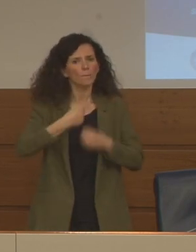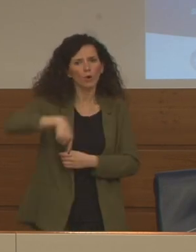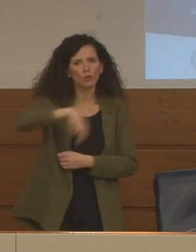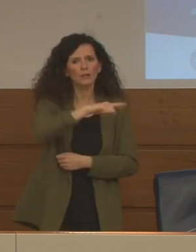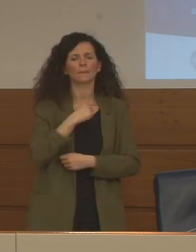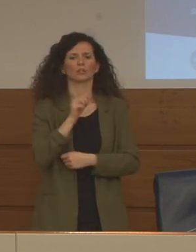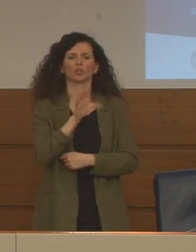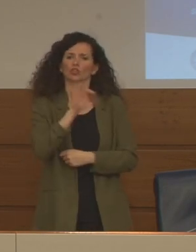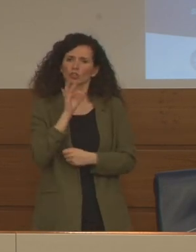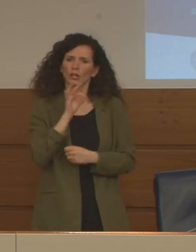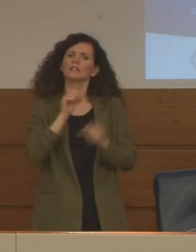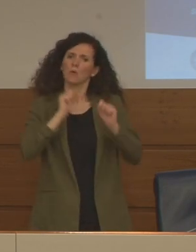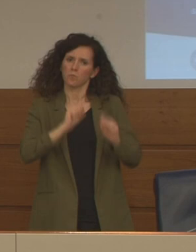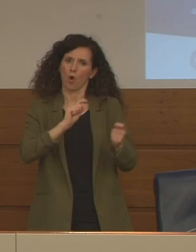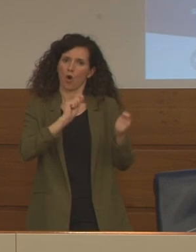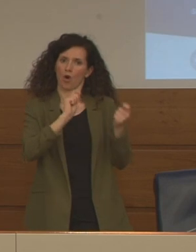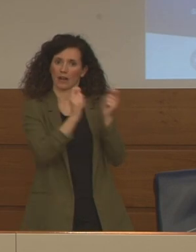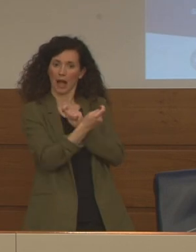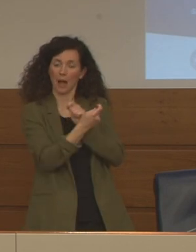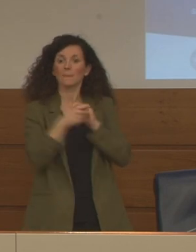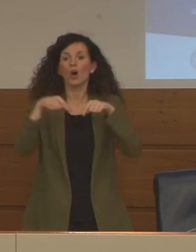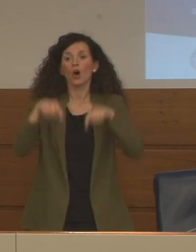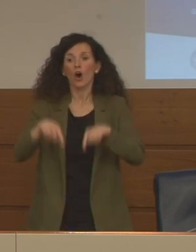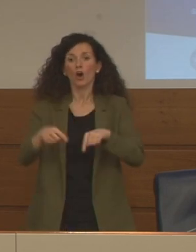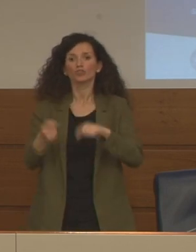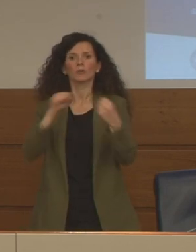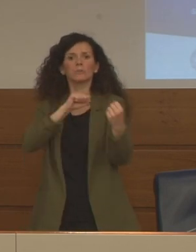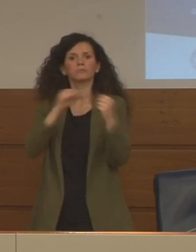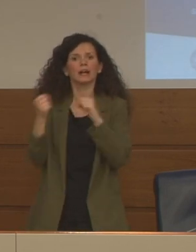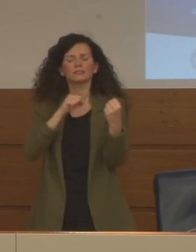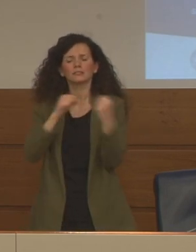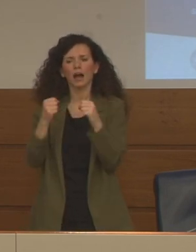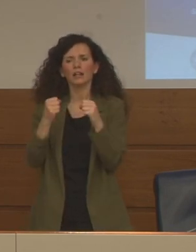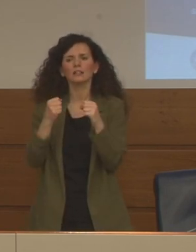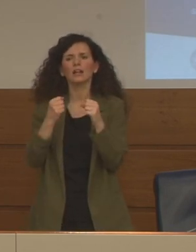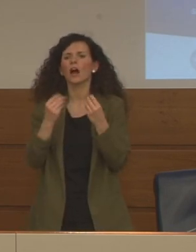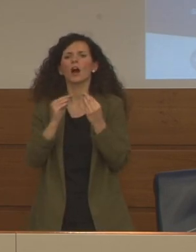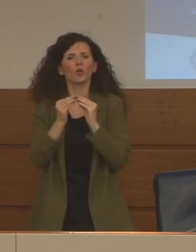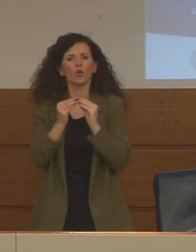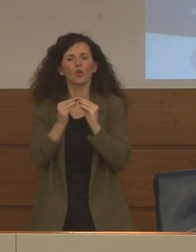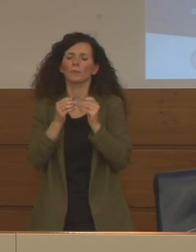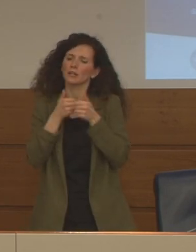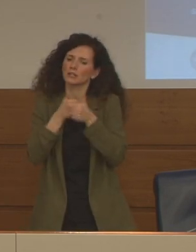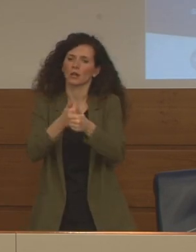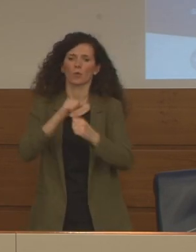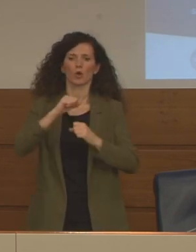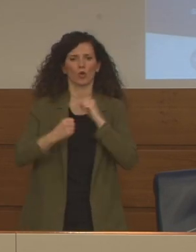modulati però oggi la battaglia la dobbiamo vincere quei comportamenti